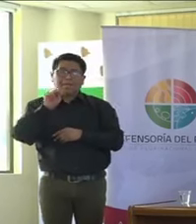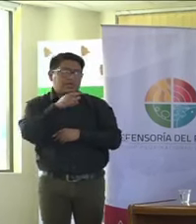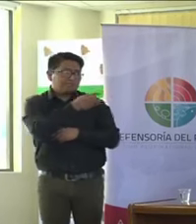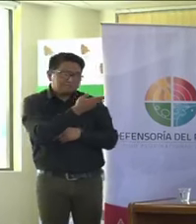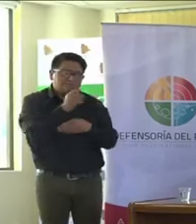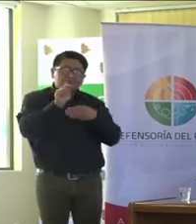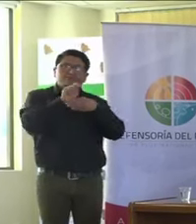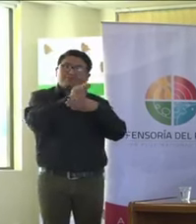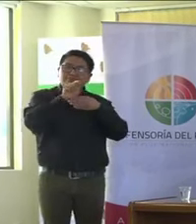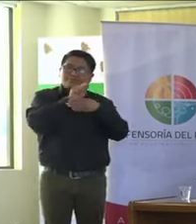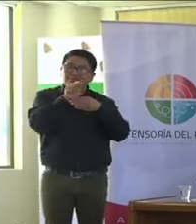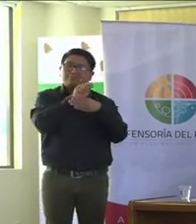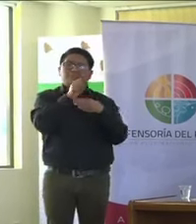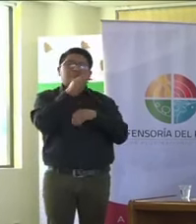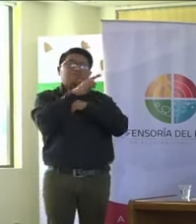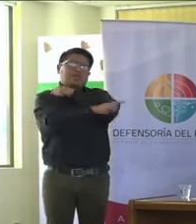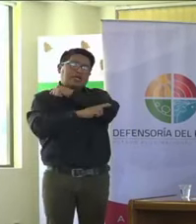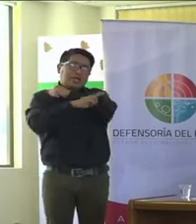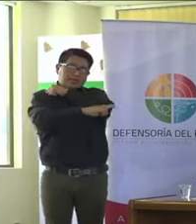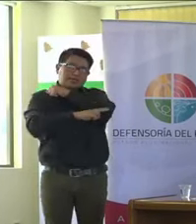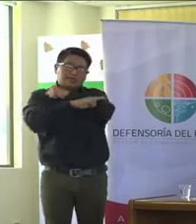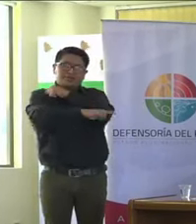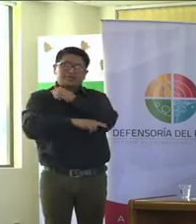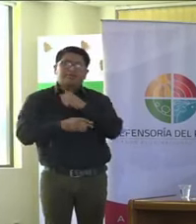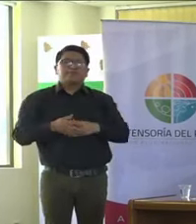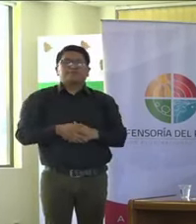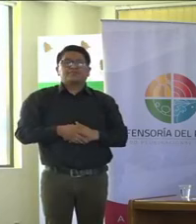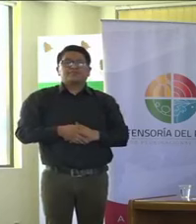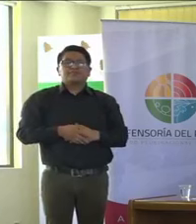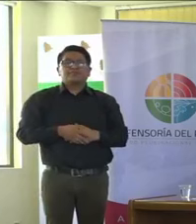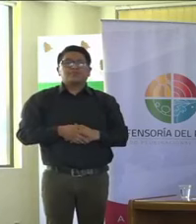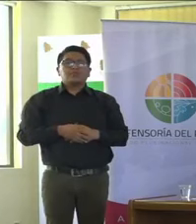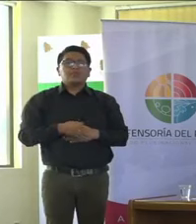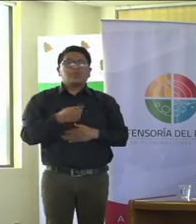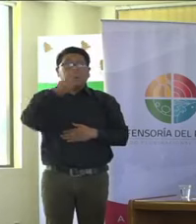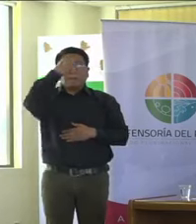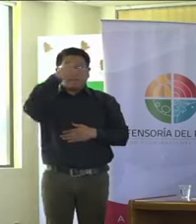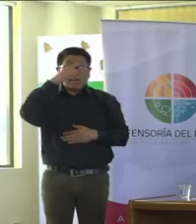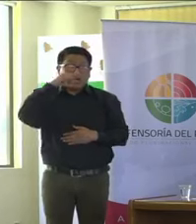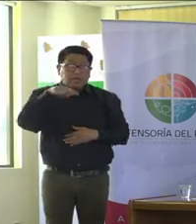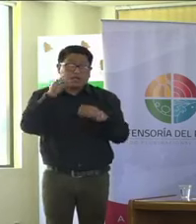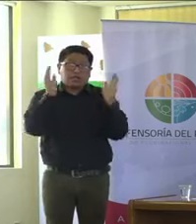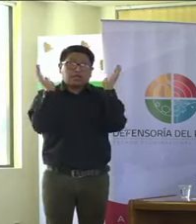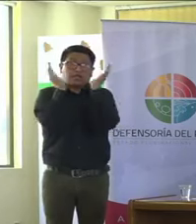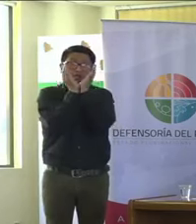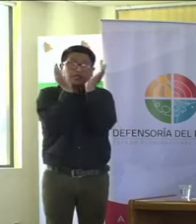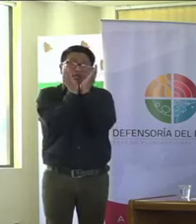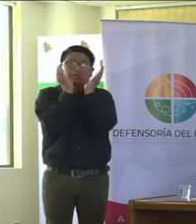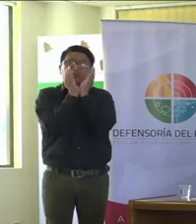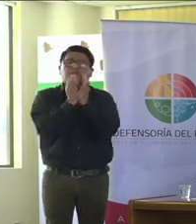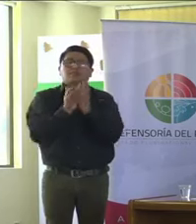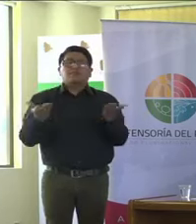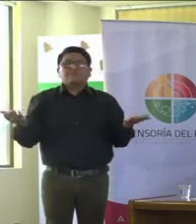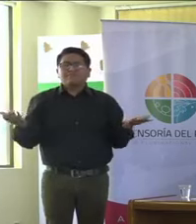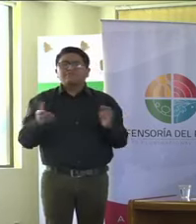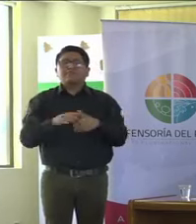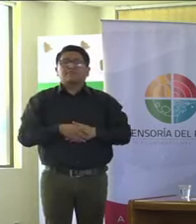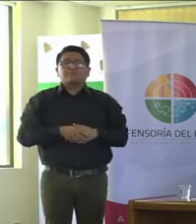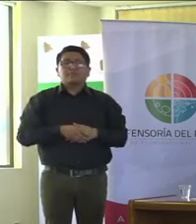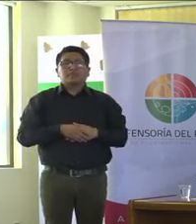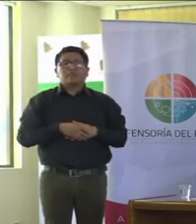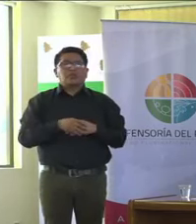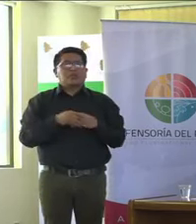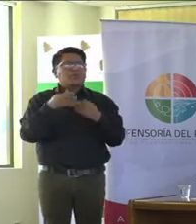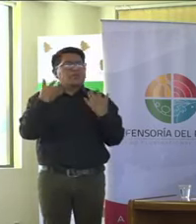a la gerencia nacional de CIES La Paz. Para la Defensoría del Pueblo resulta de